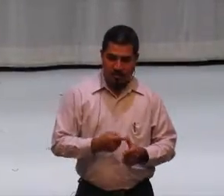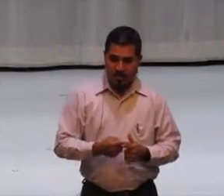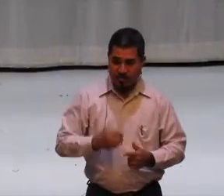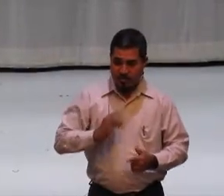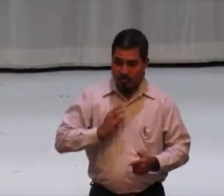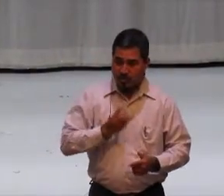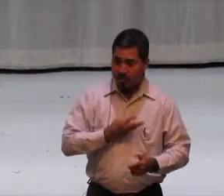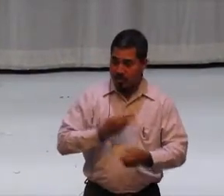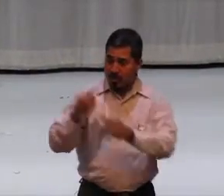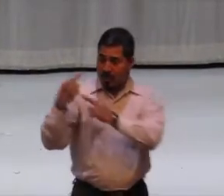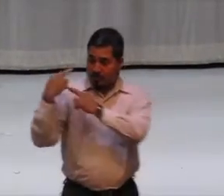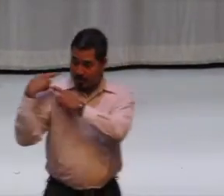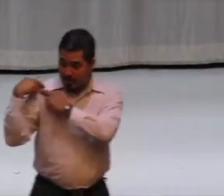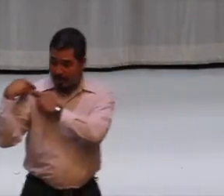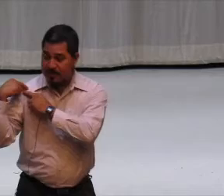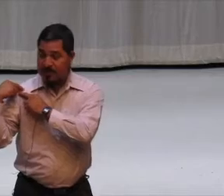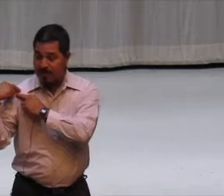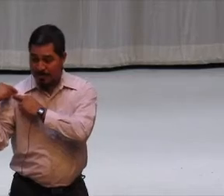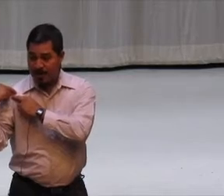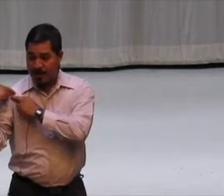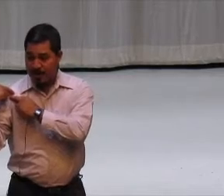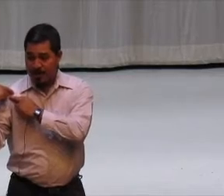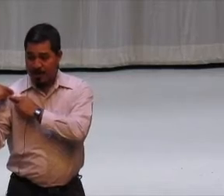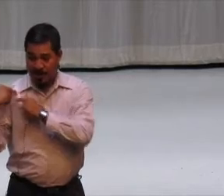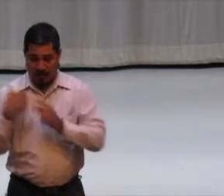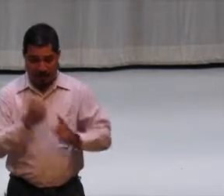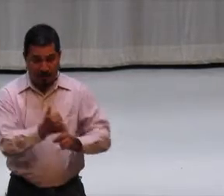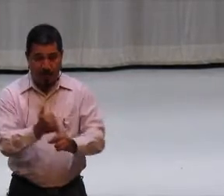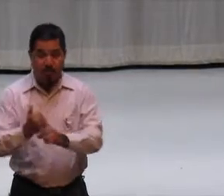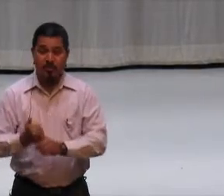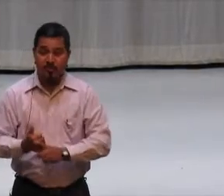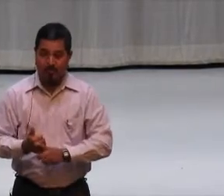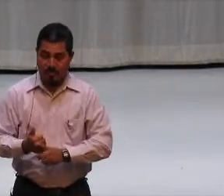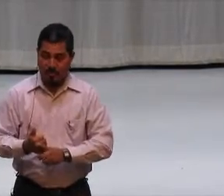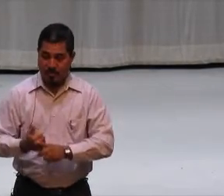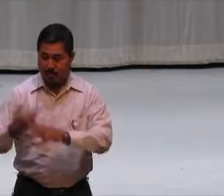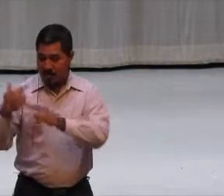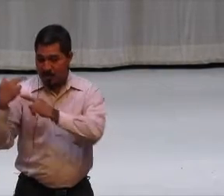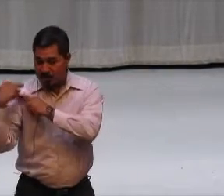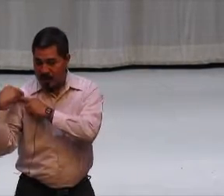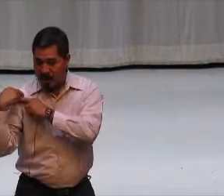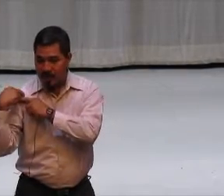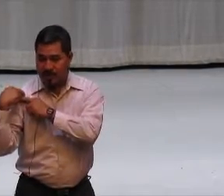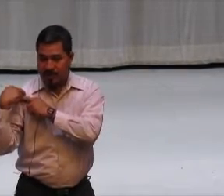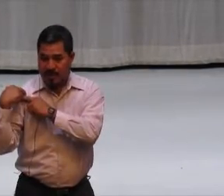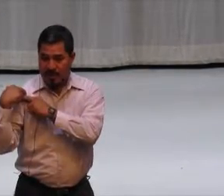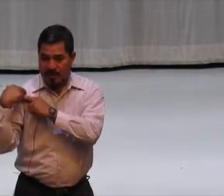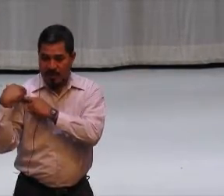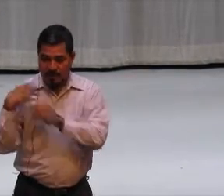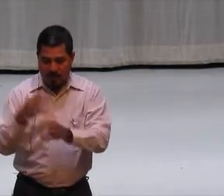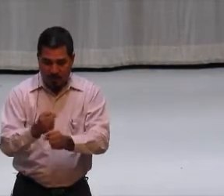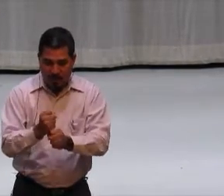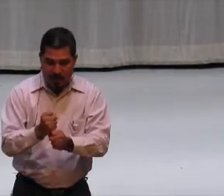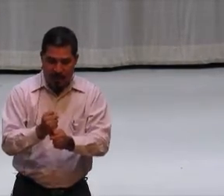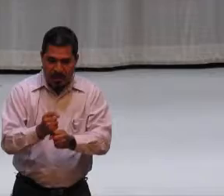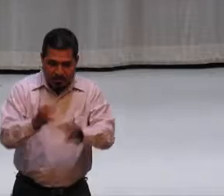Entonces, nosotros somos responsables, cada uno, somos responsables para tomar